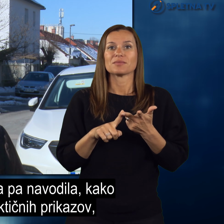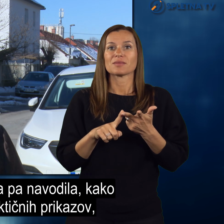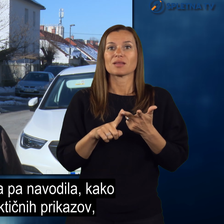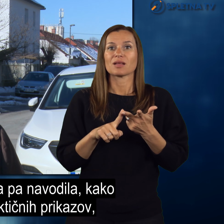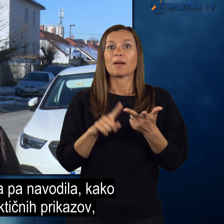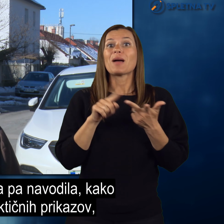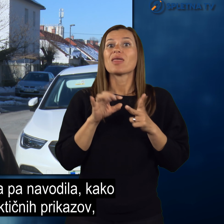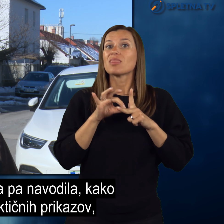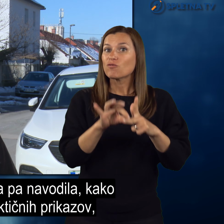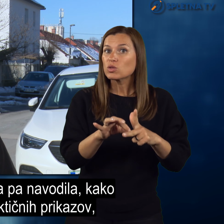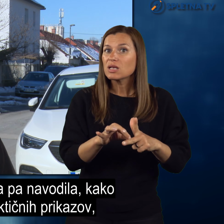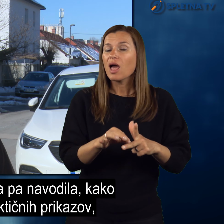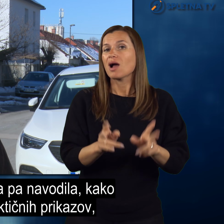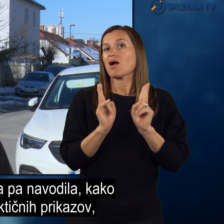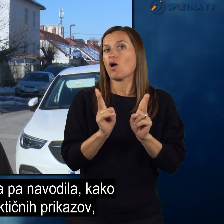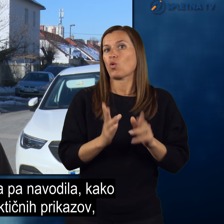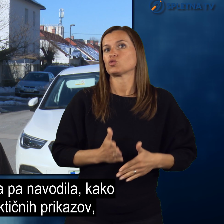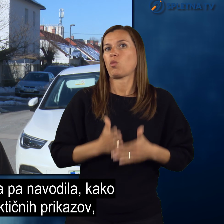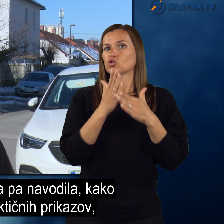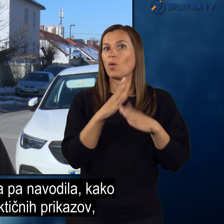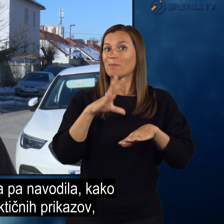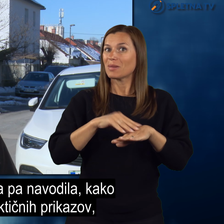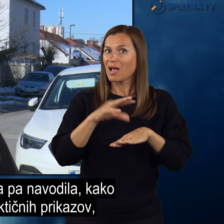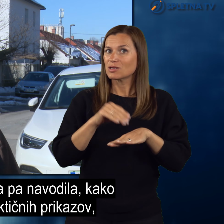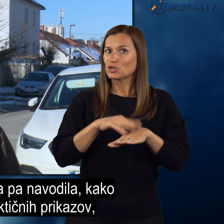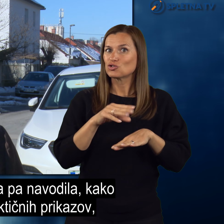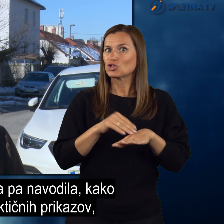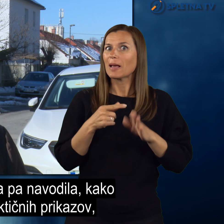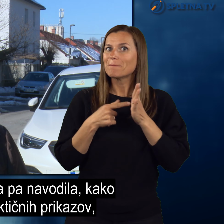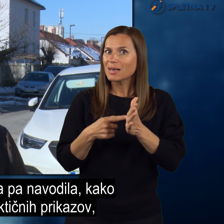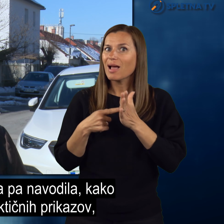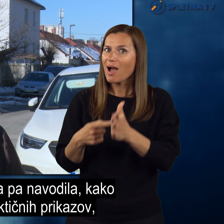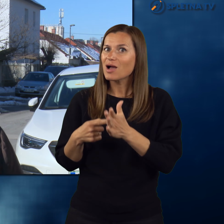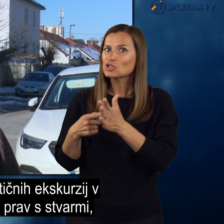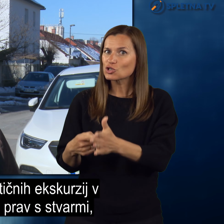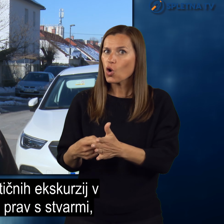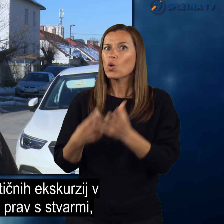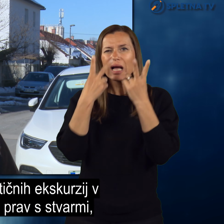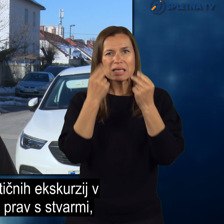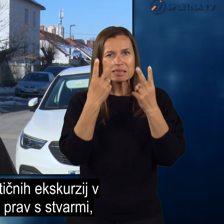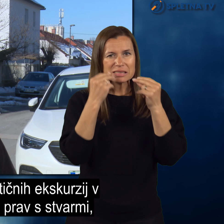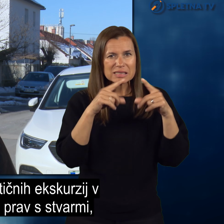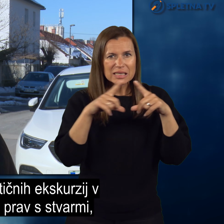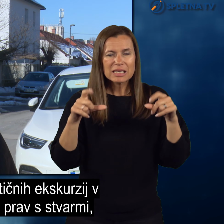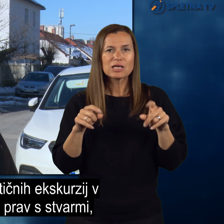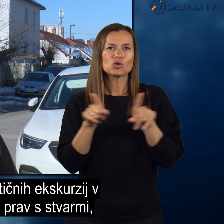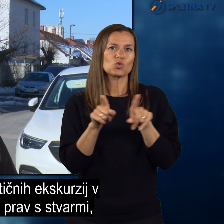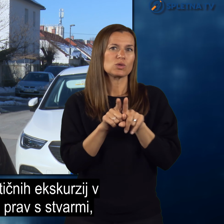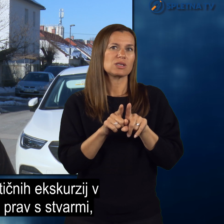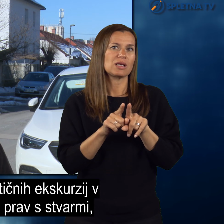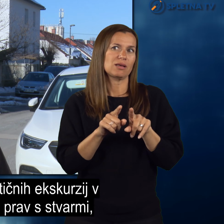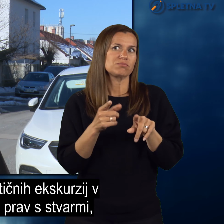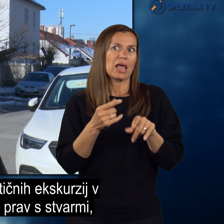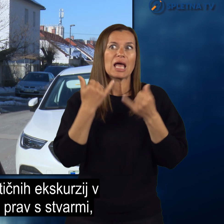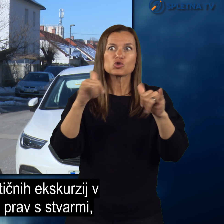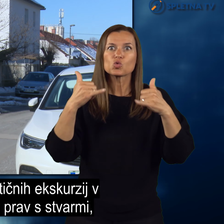tretji steber je bil pa navodila, kako s pomočjo praktičnih prikazov, slik, pa tudi